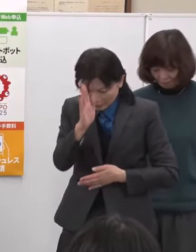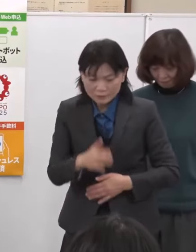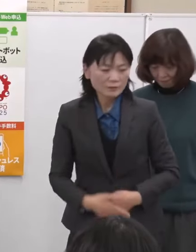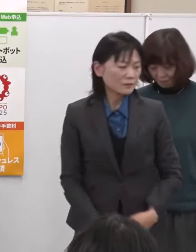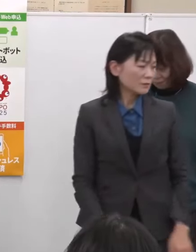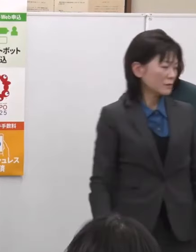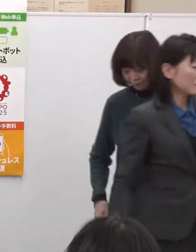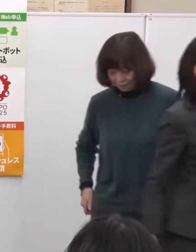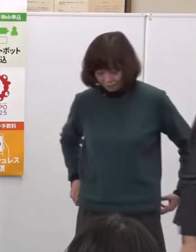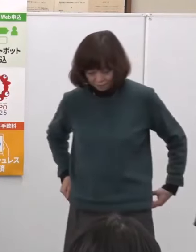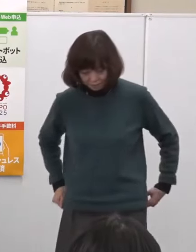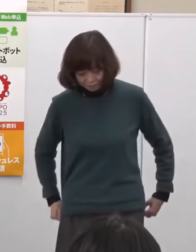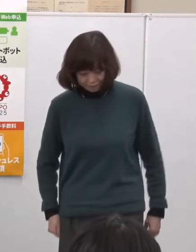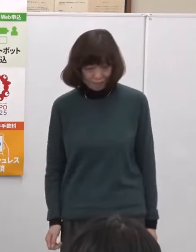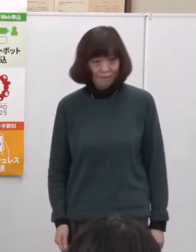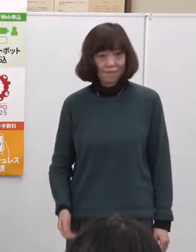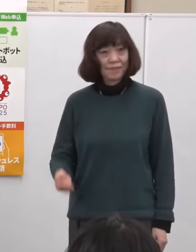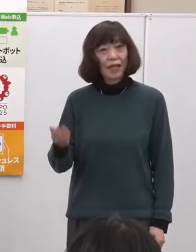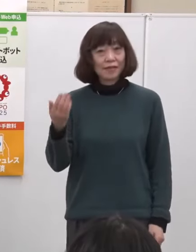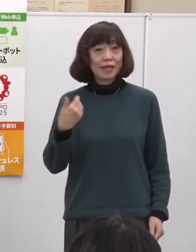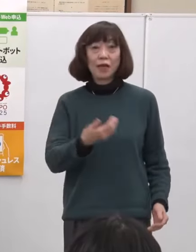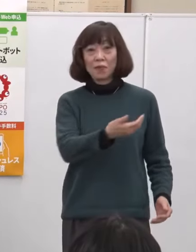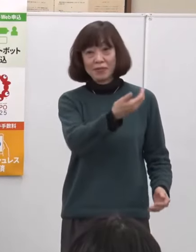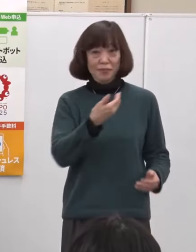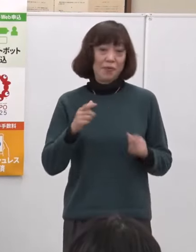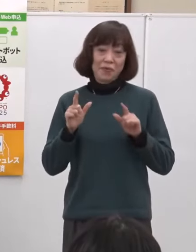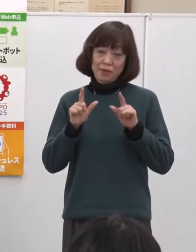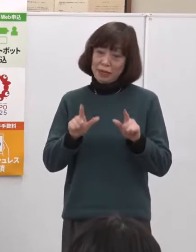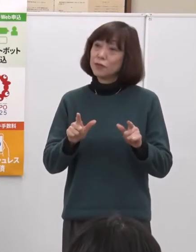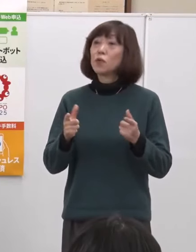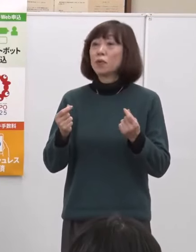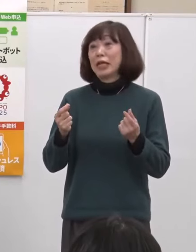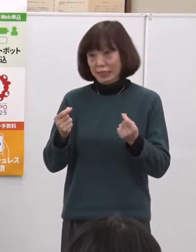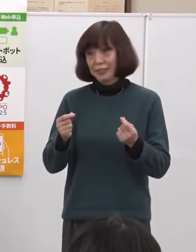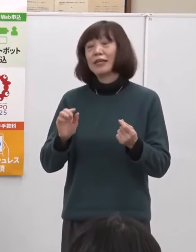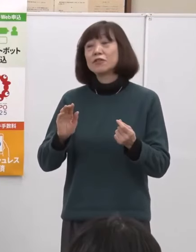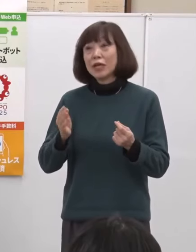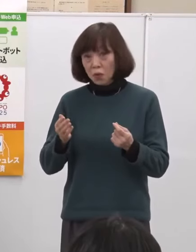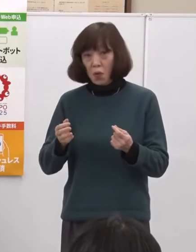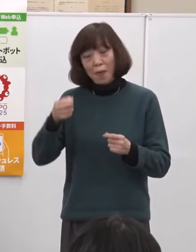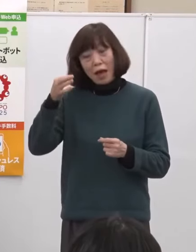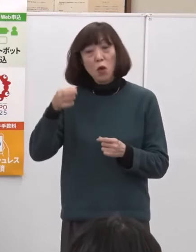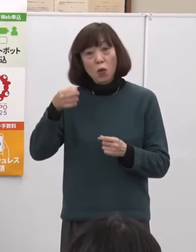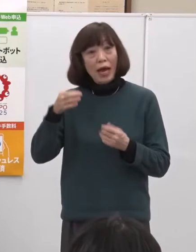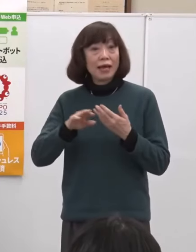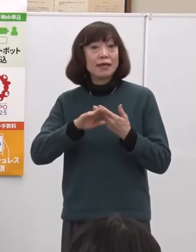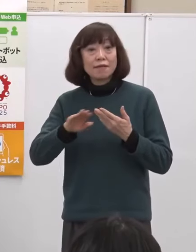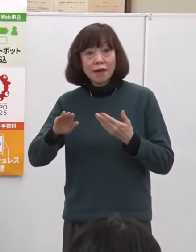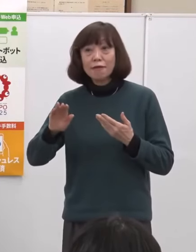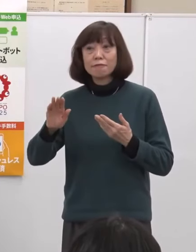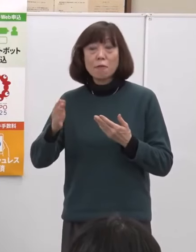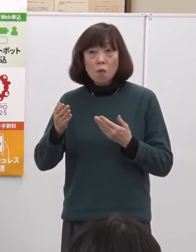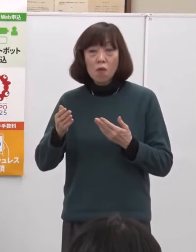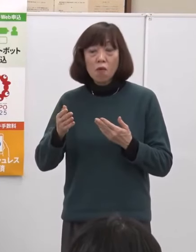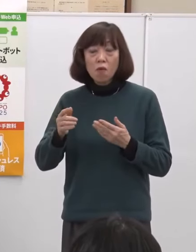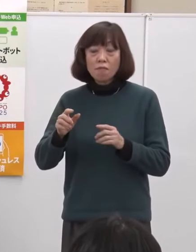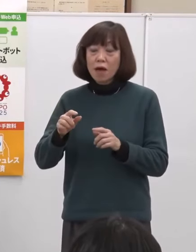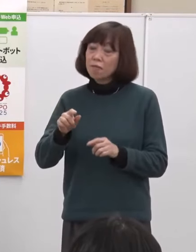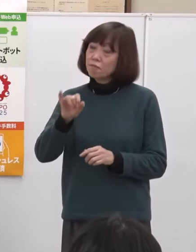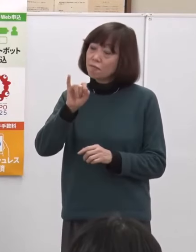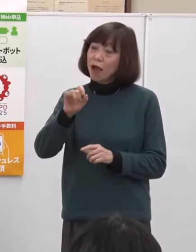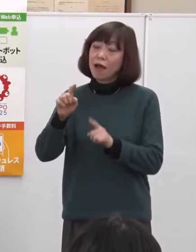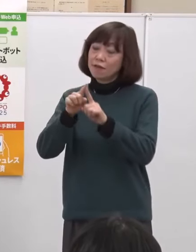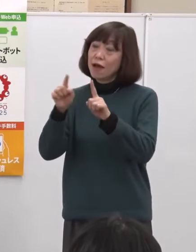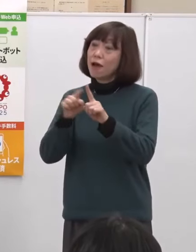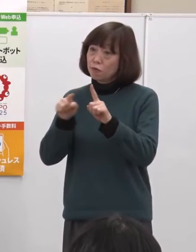さっきのご質問でもご回答しましたけど、これは環境影響評価以外でもそもそも IR の推進にあたっ